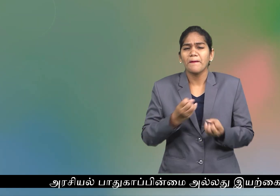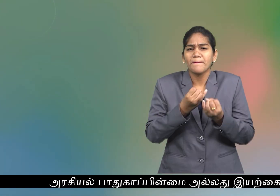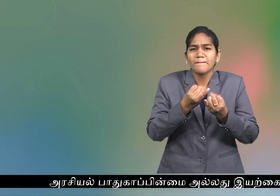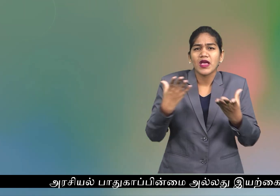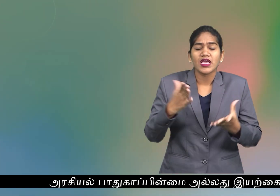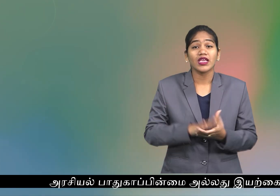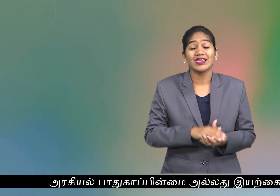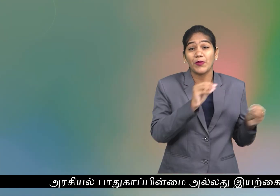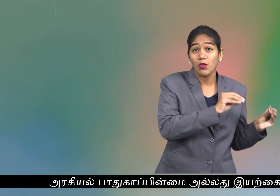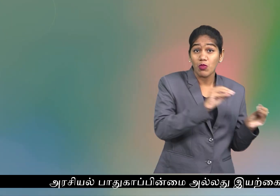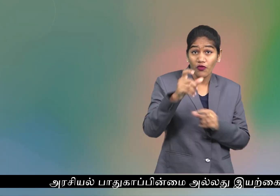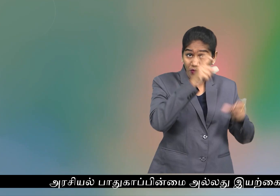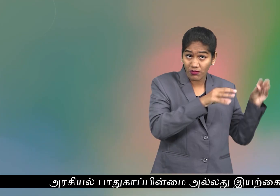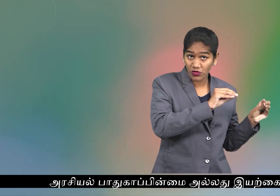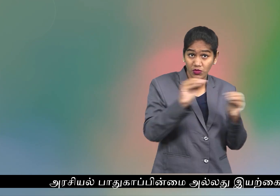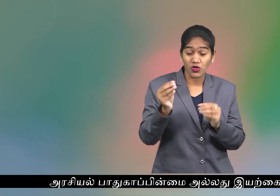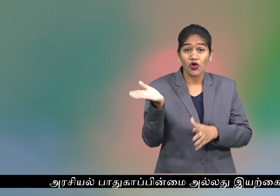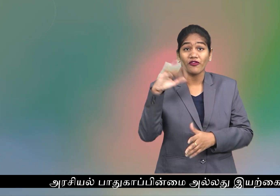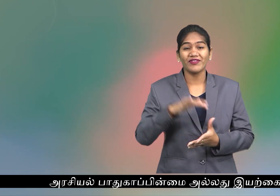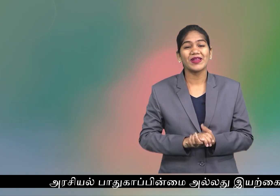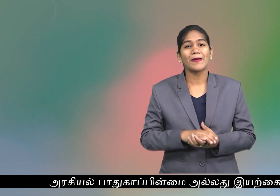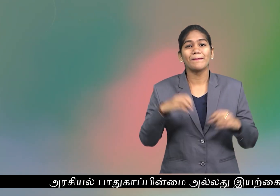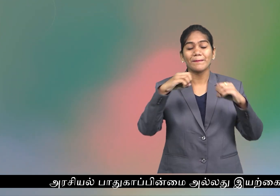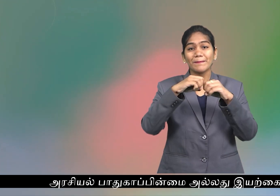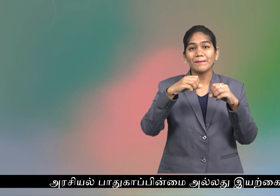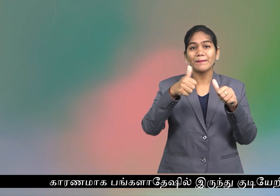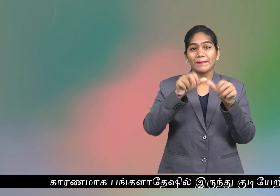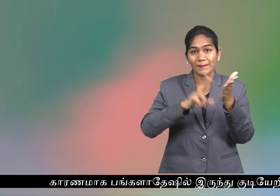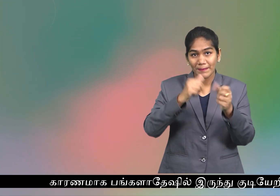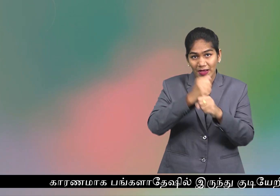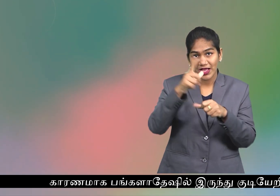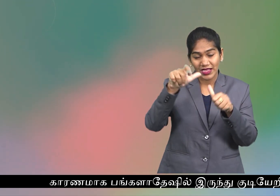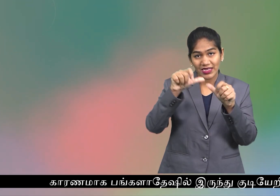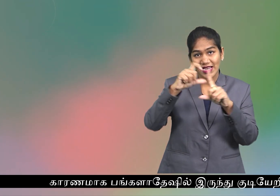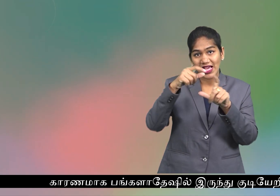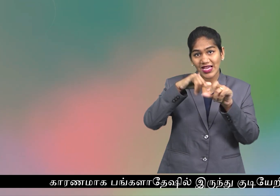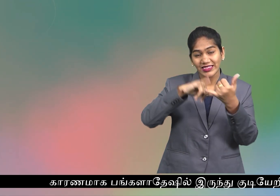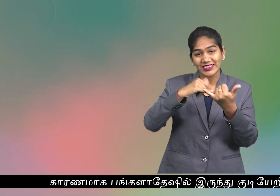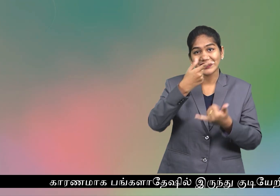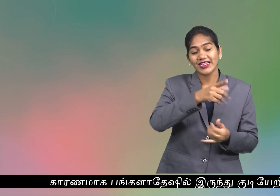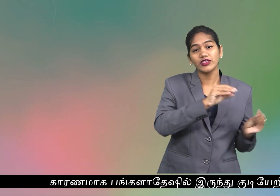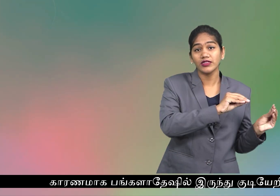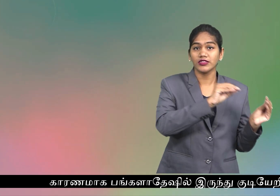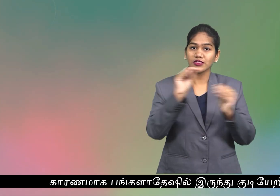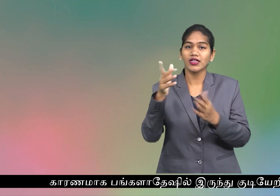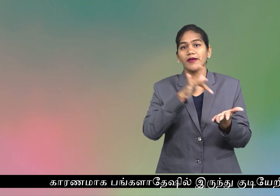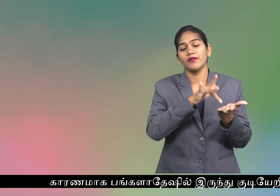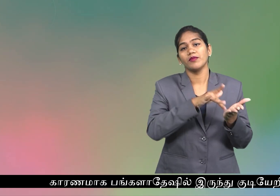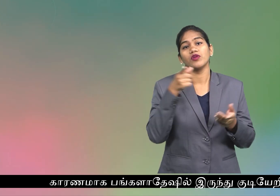அரசியல் பாதுகாப்பின்மை அல்லது இயற்கை பேரழிவுகள் காரணமாக வங்காள தேசத்திலிருந்து குடியேறிய